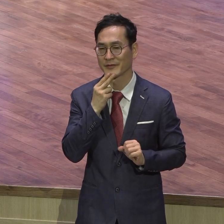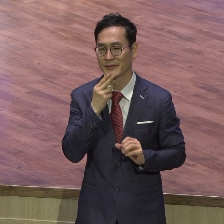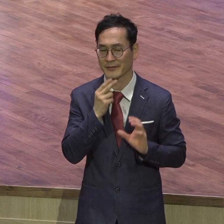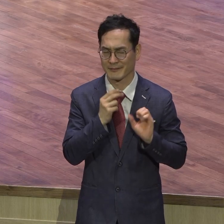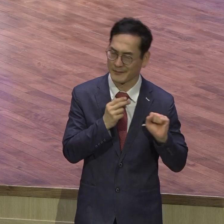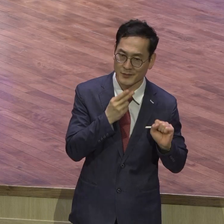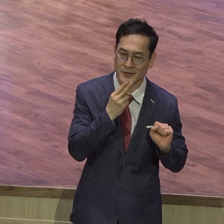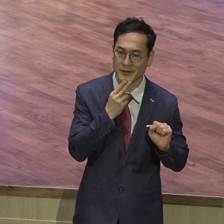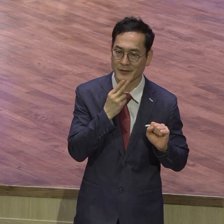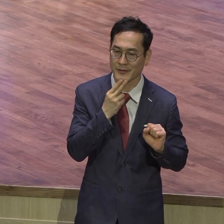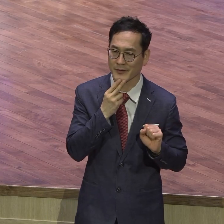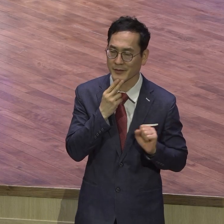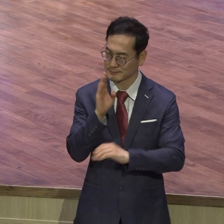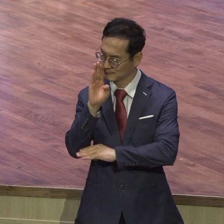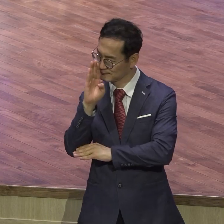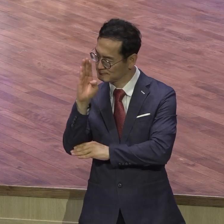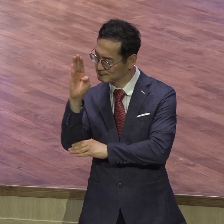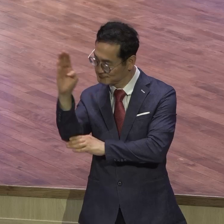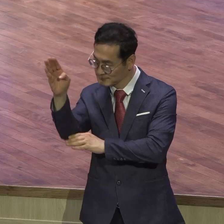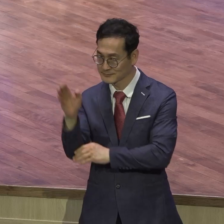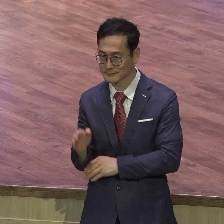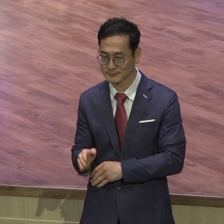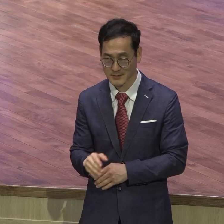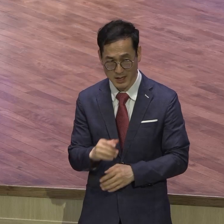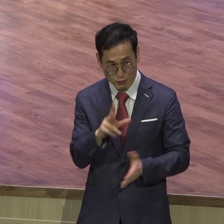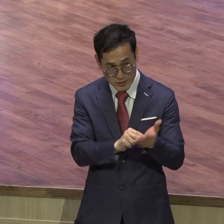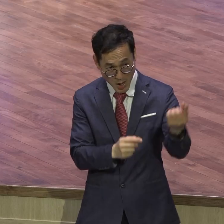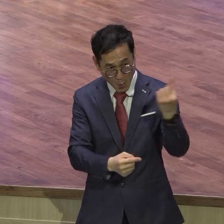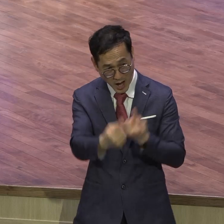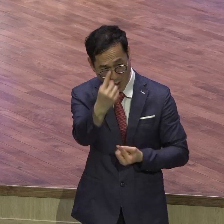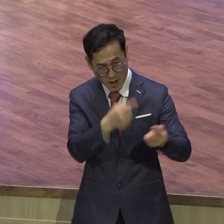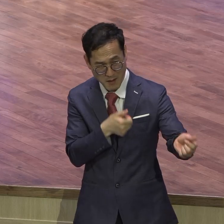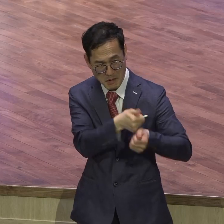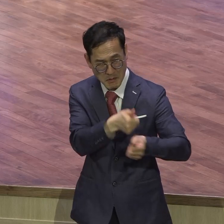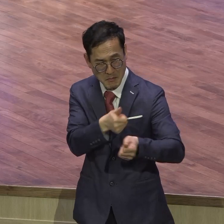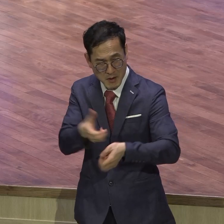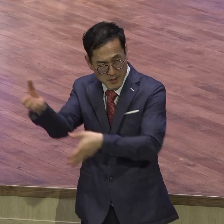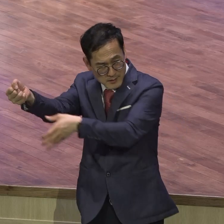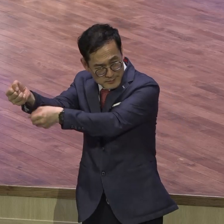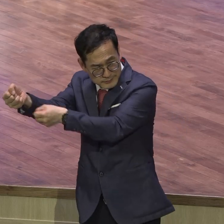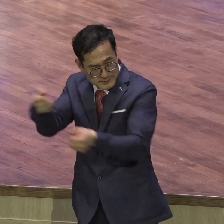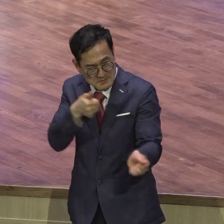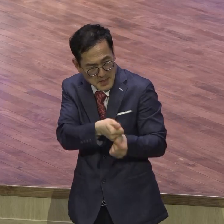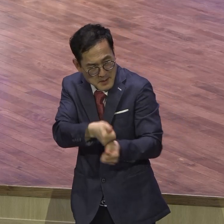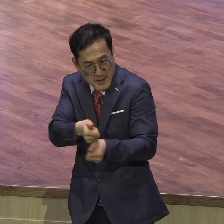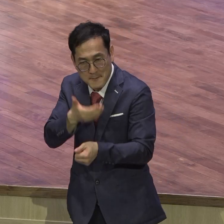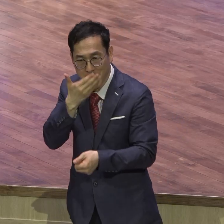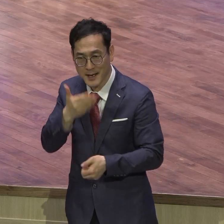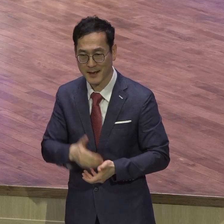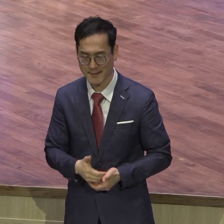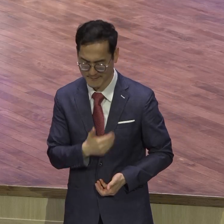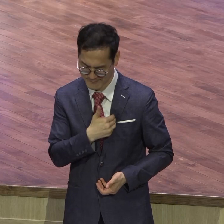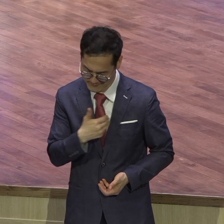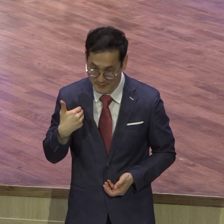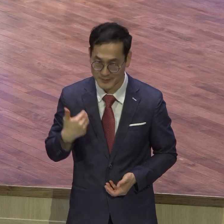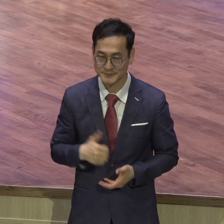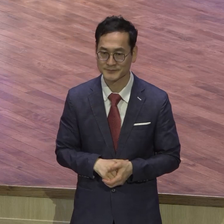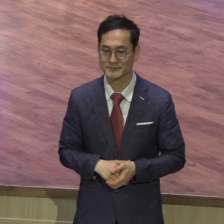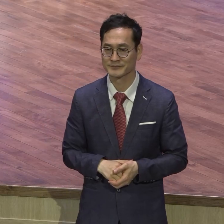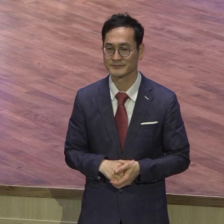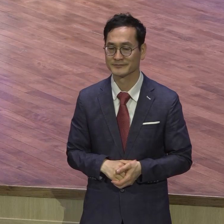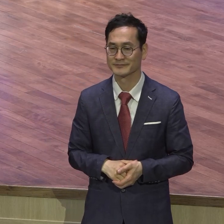늘 삶 속에 어떤 문제를 다 와도 넘어서면서 아주 여유있게 누를 수가 있어요 하나님의 백